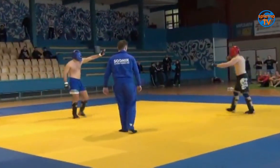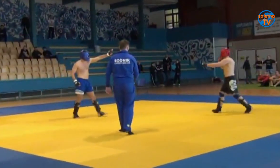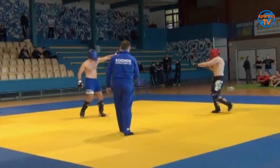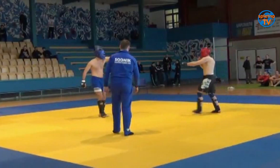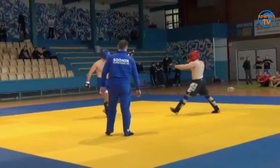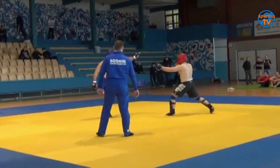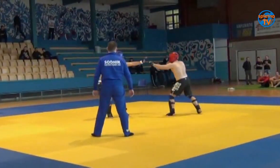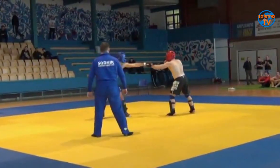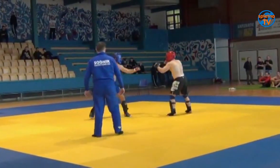Gregor Malezič, Mora.